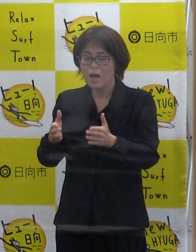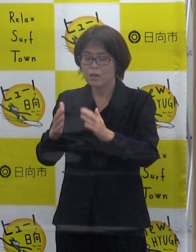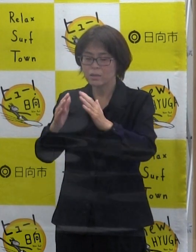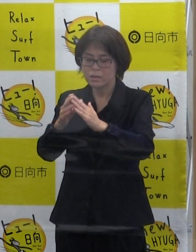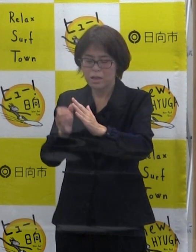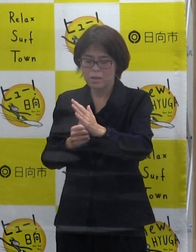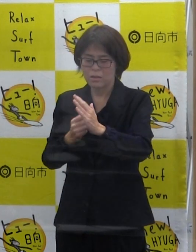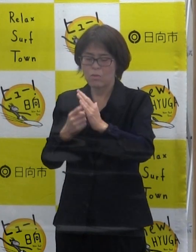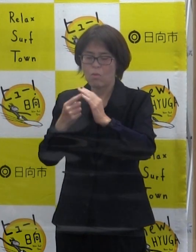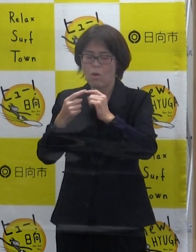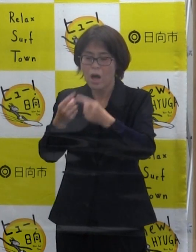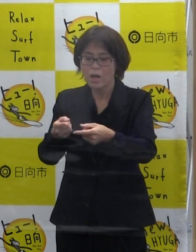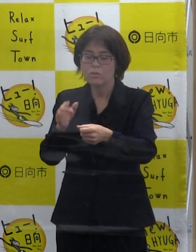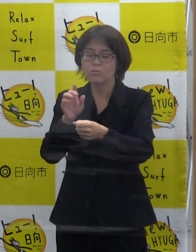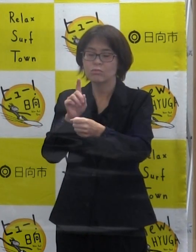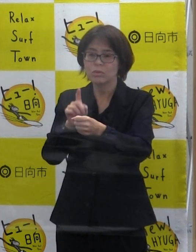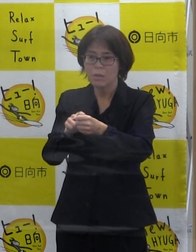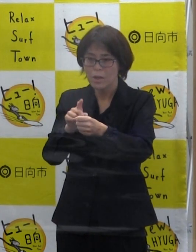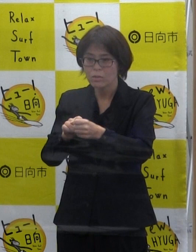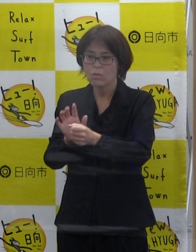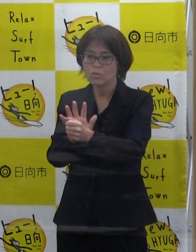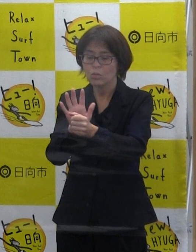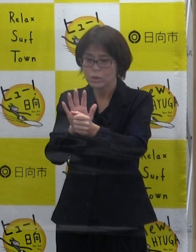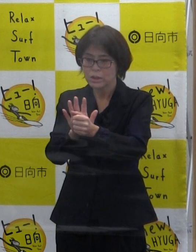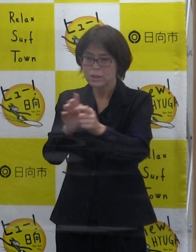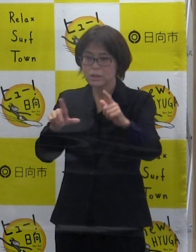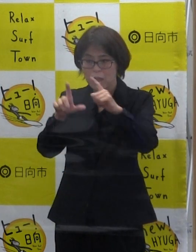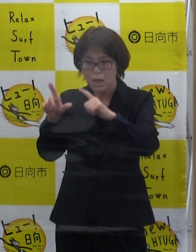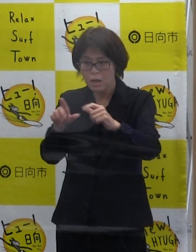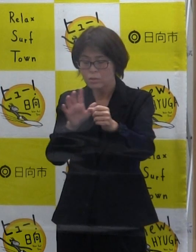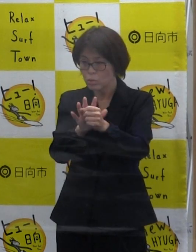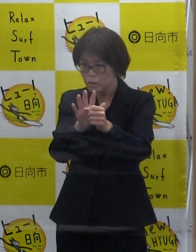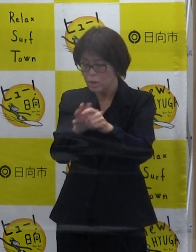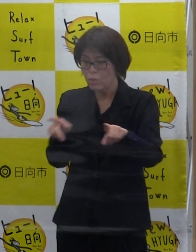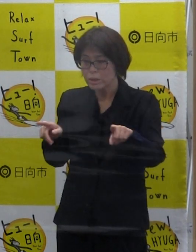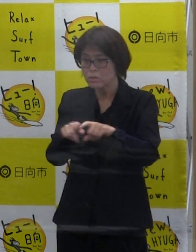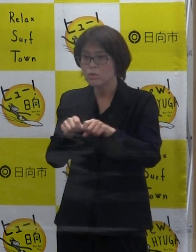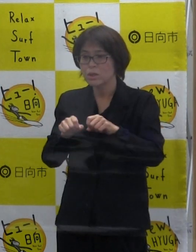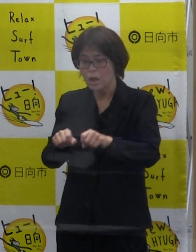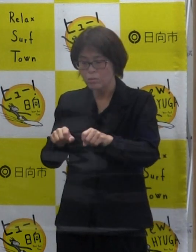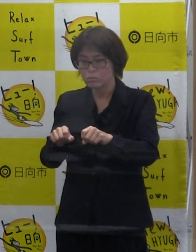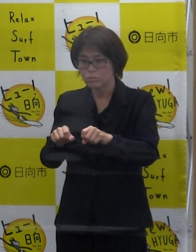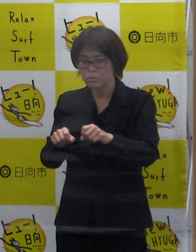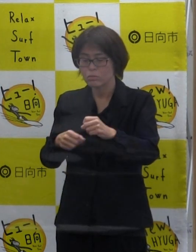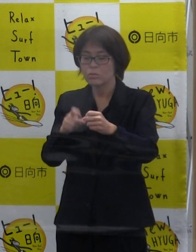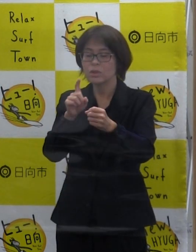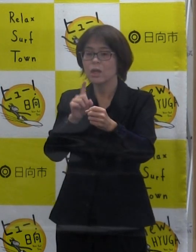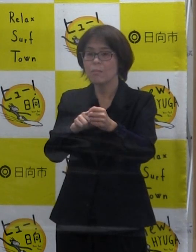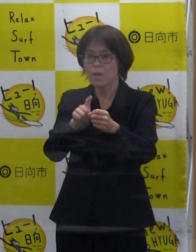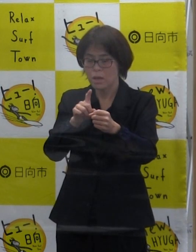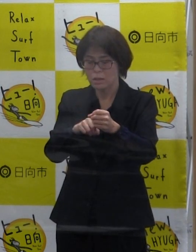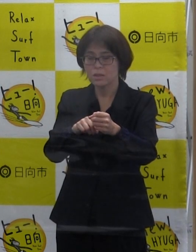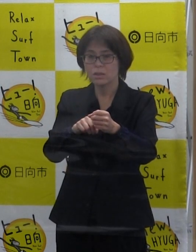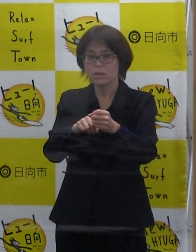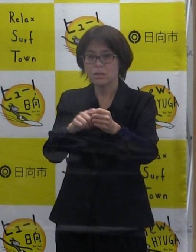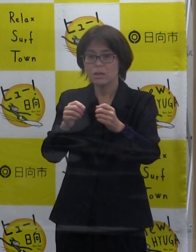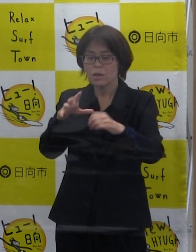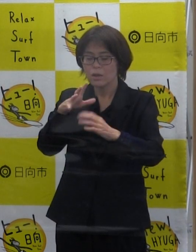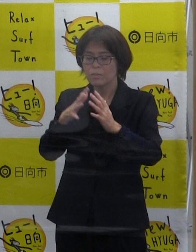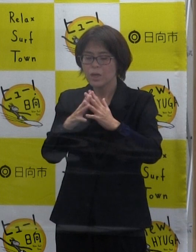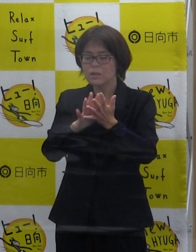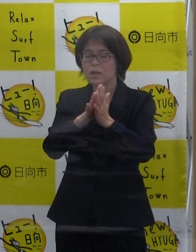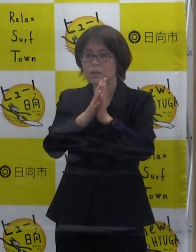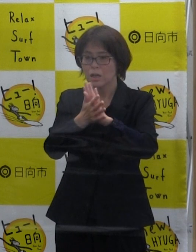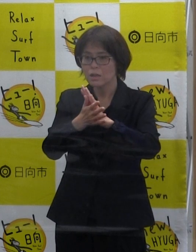入居促進や生活の支援を共同し実施する仕組みとして県内で初